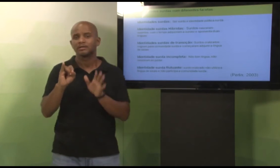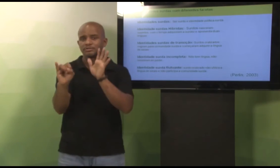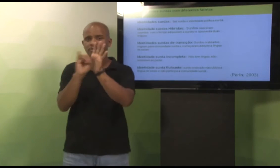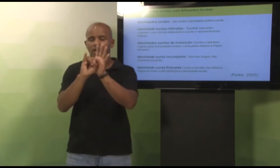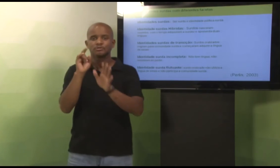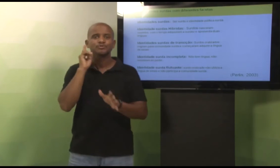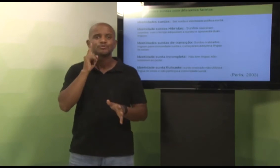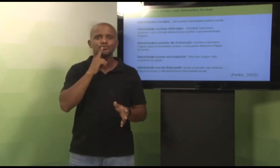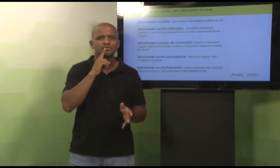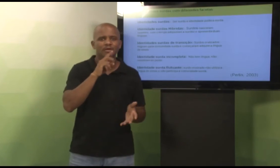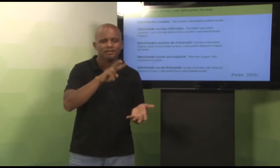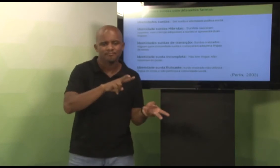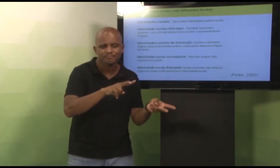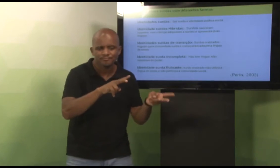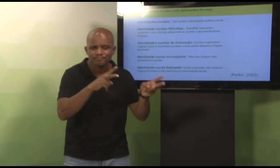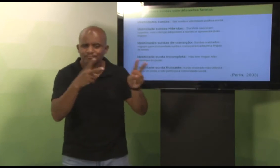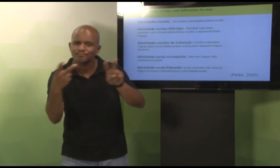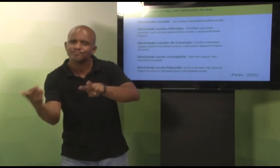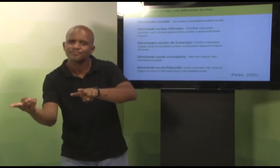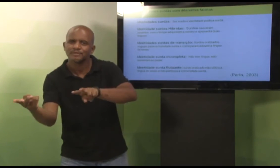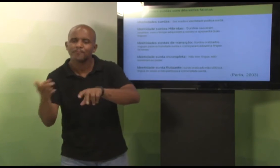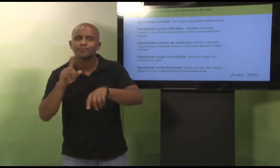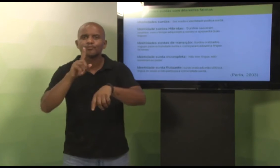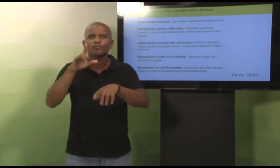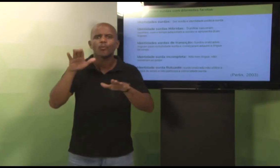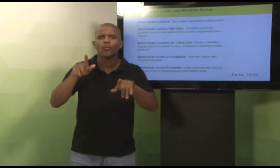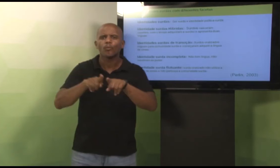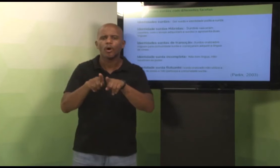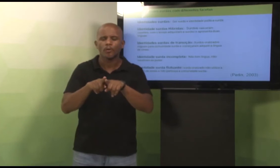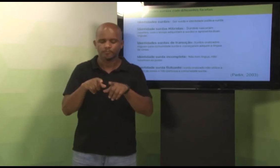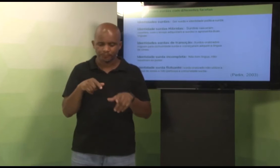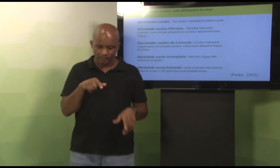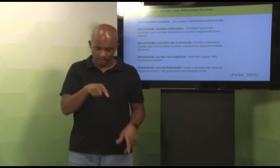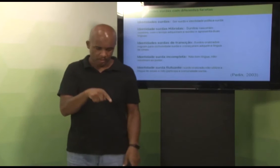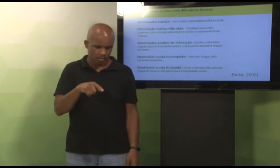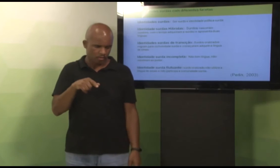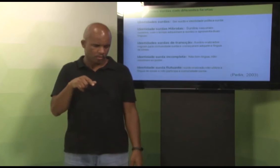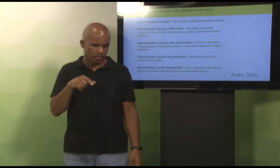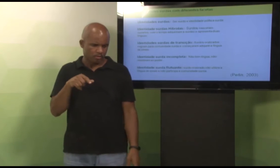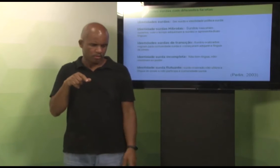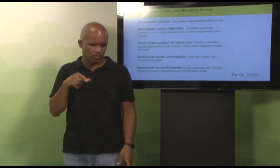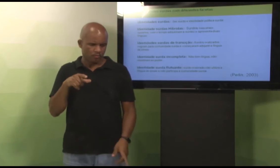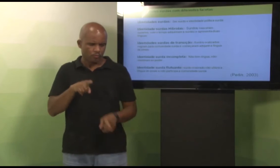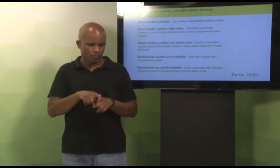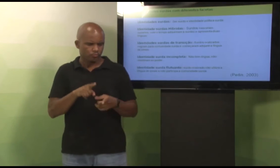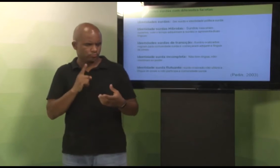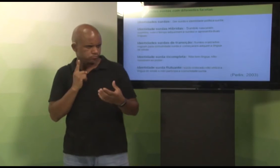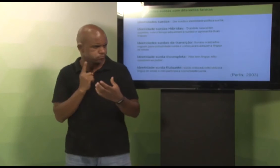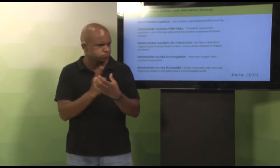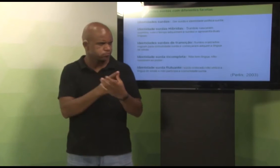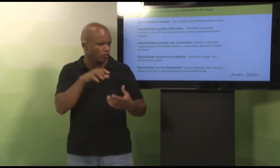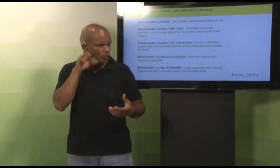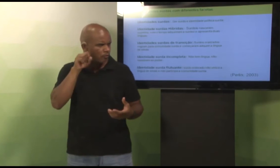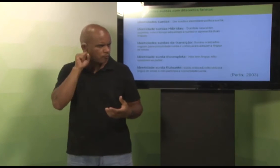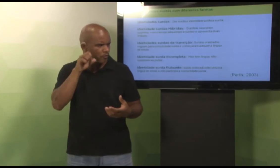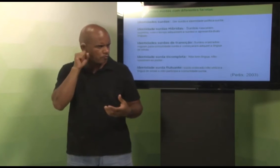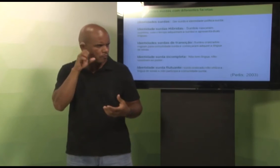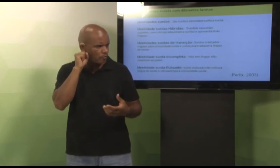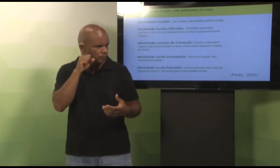híbrida. Há uma outra identidade, que é a identidade surda de transição. Nesse